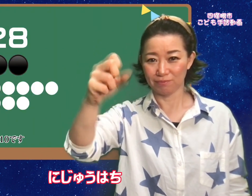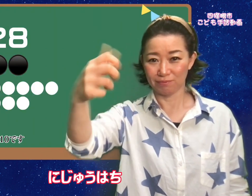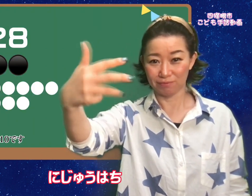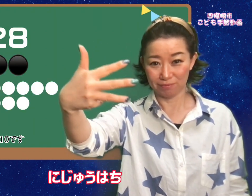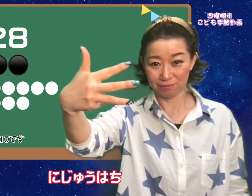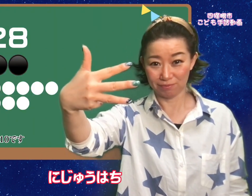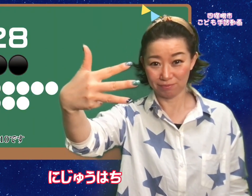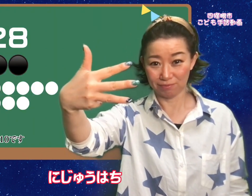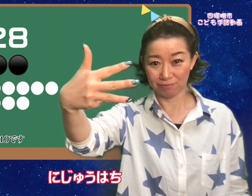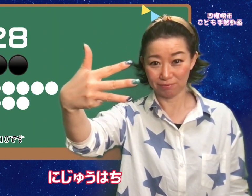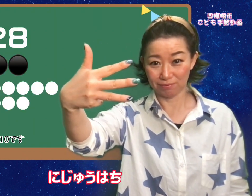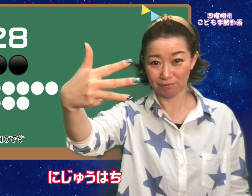28、